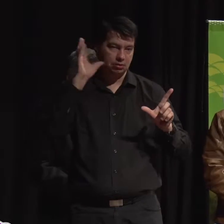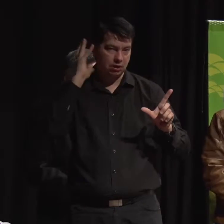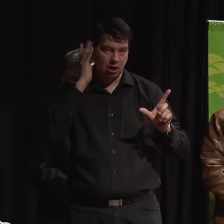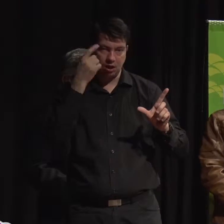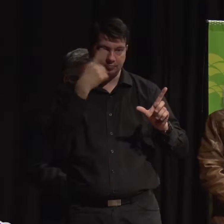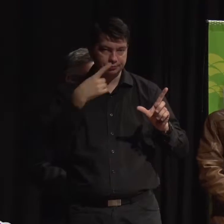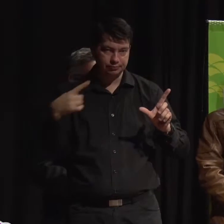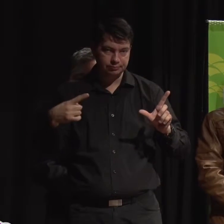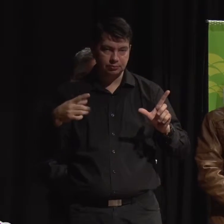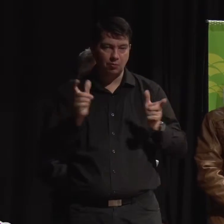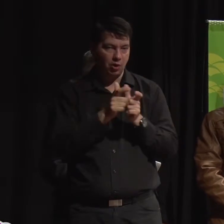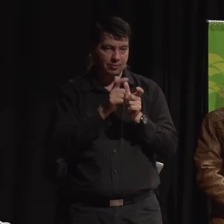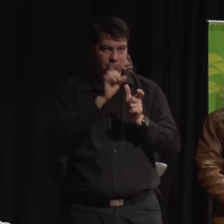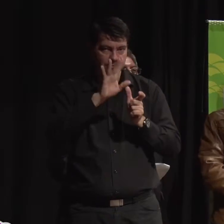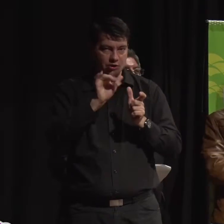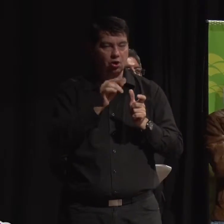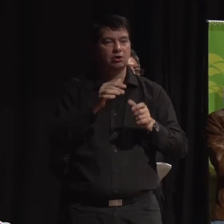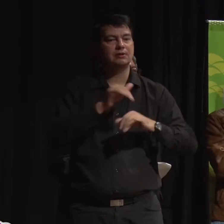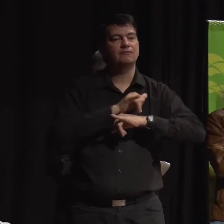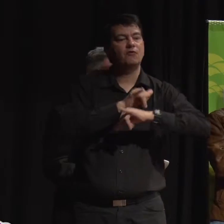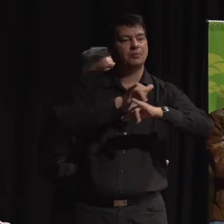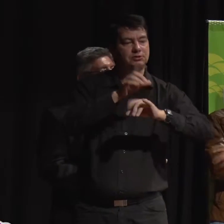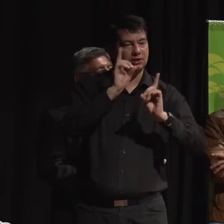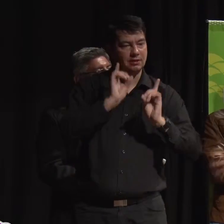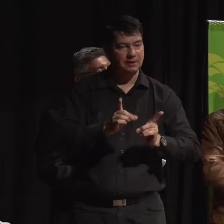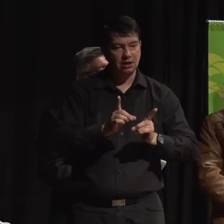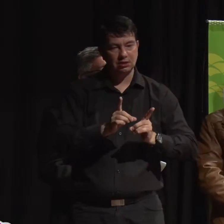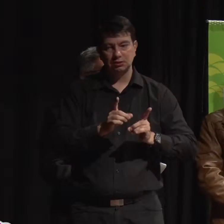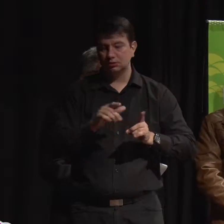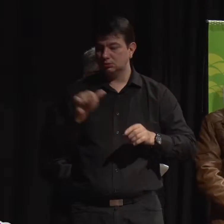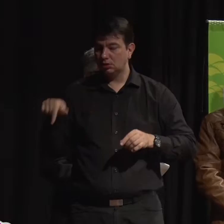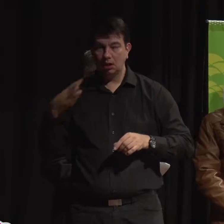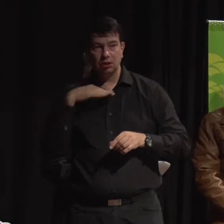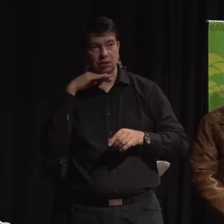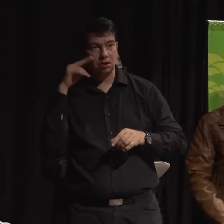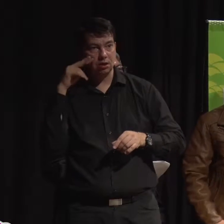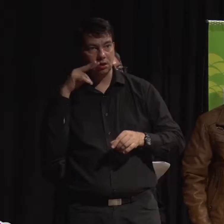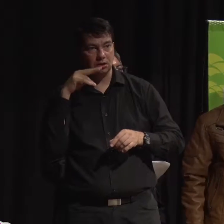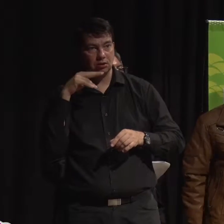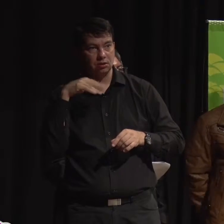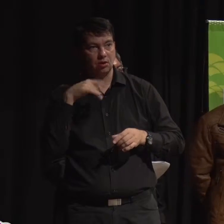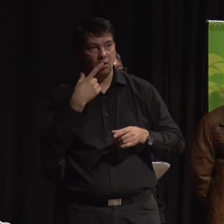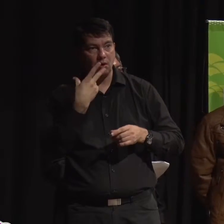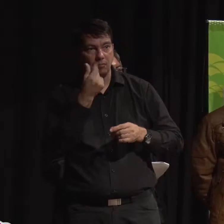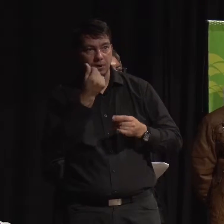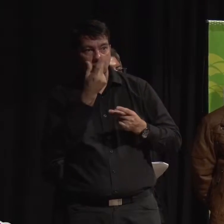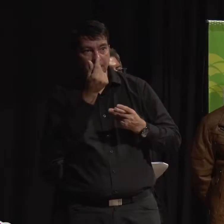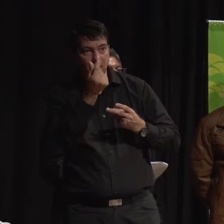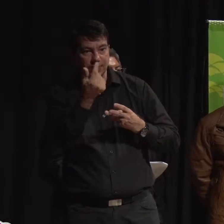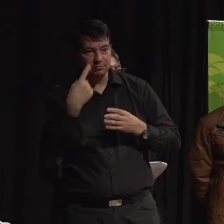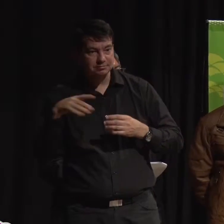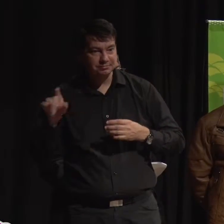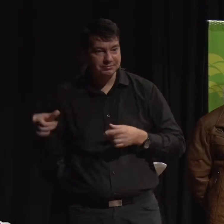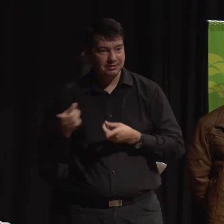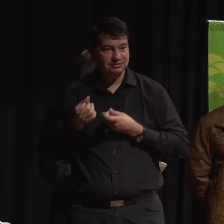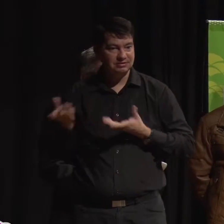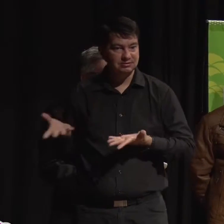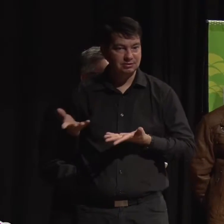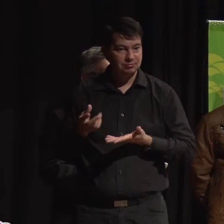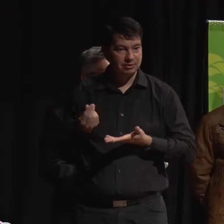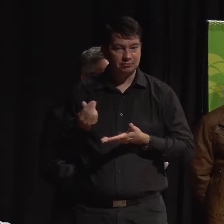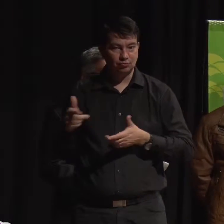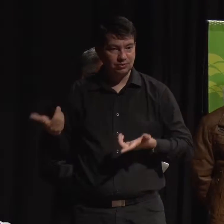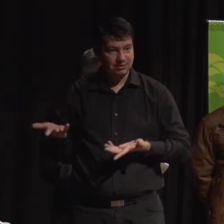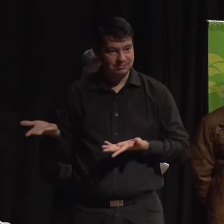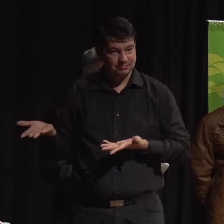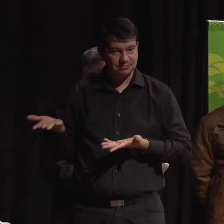solamente los programas como consumidores no como público hay una fuerte vulnerabilidad de